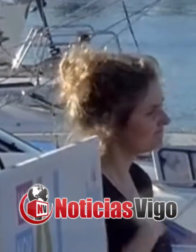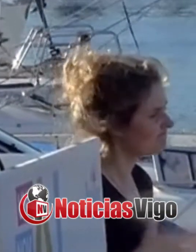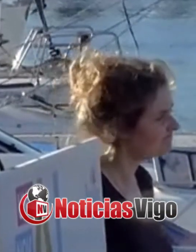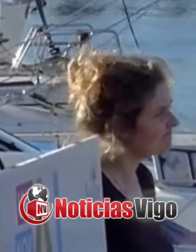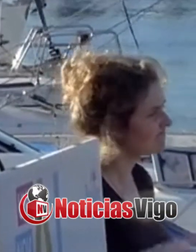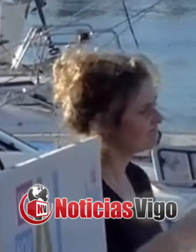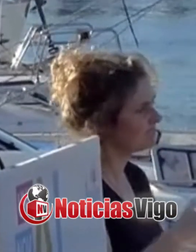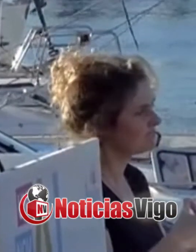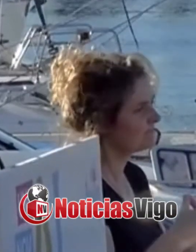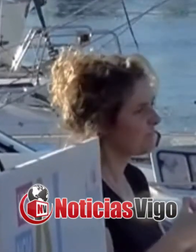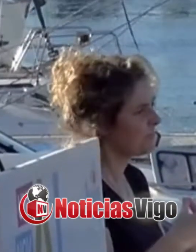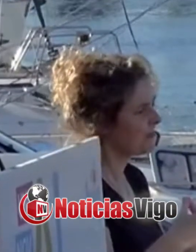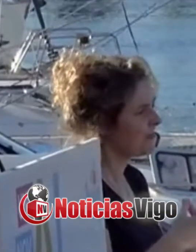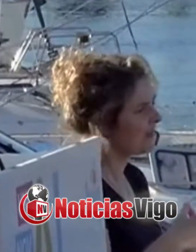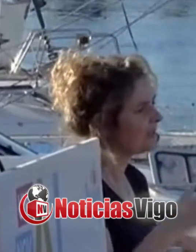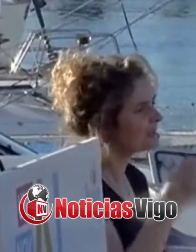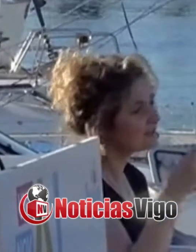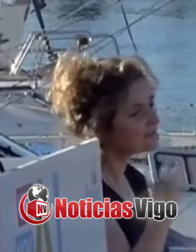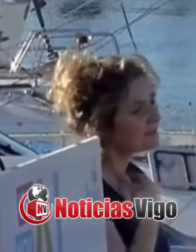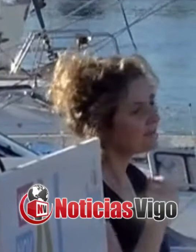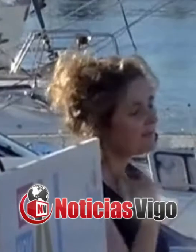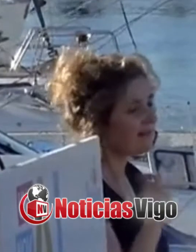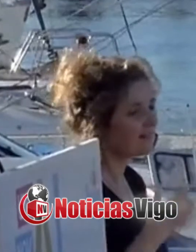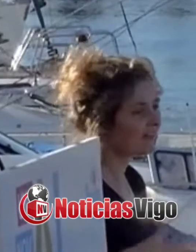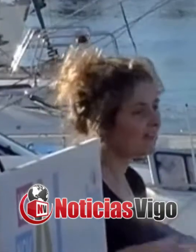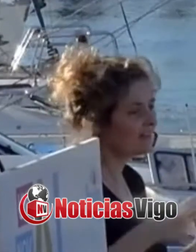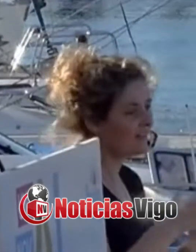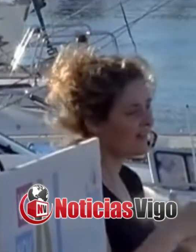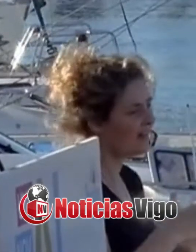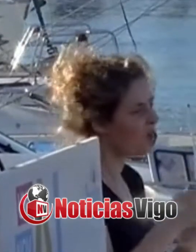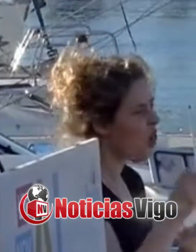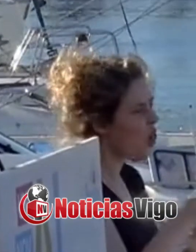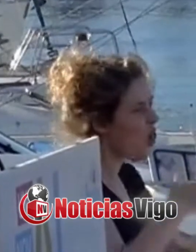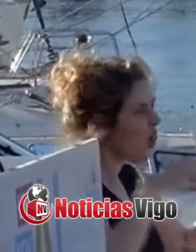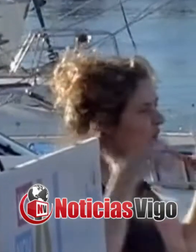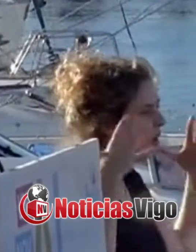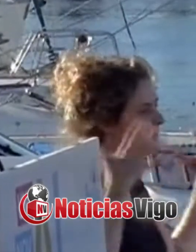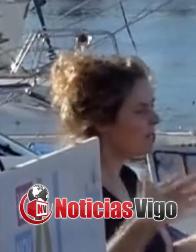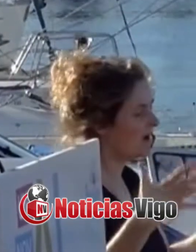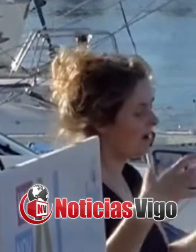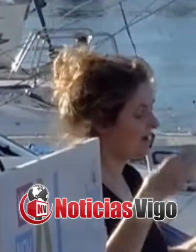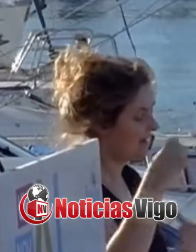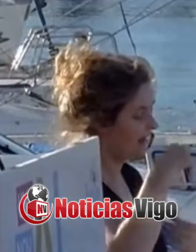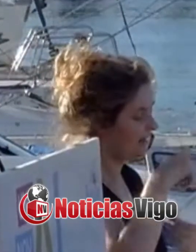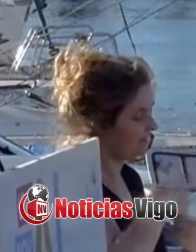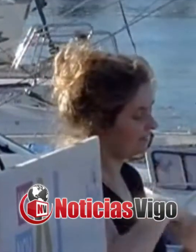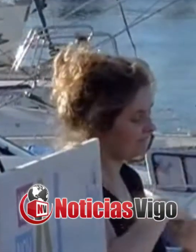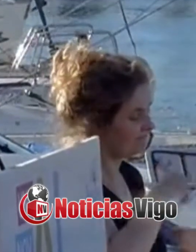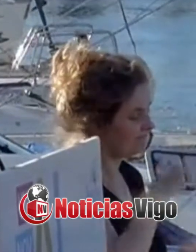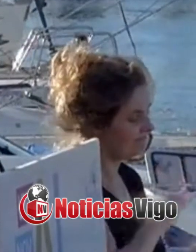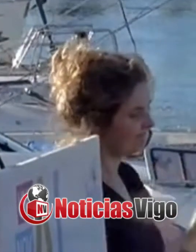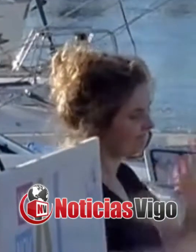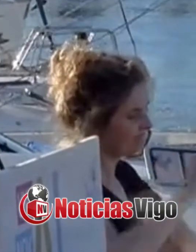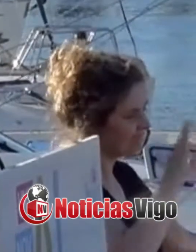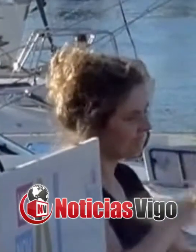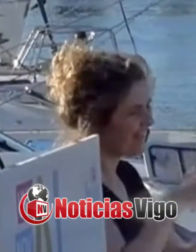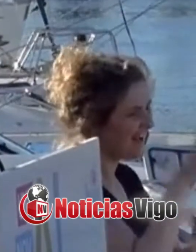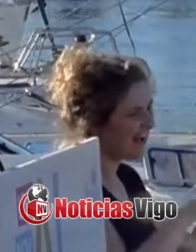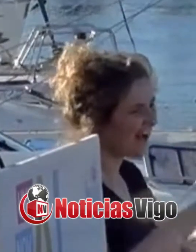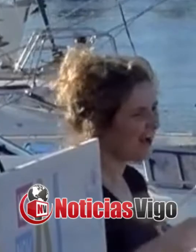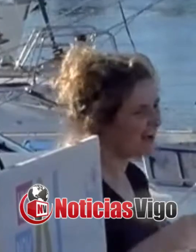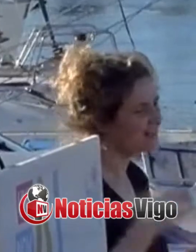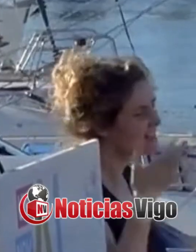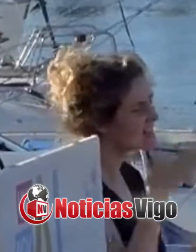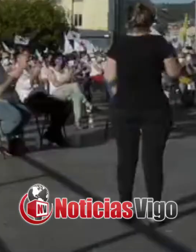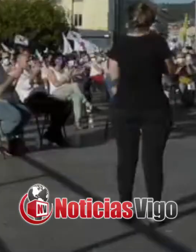militancia, os nosos simpatizantes, que sodes o máis grande que ten esta organización, a xente que sempre dá